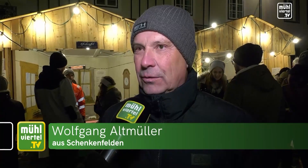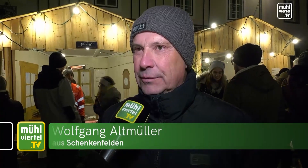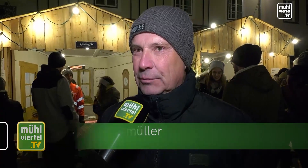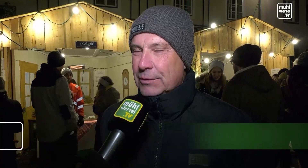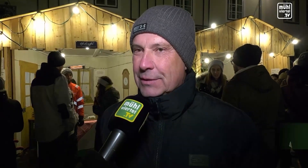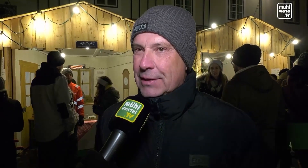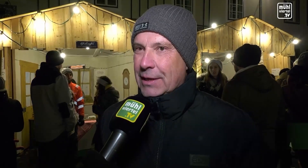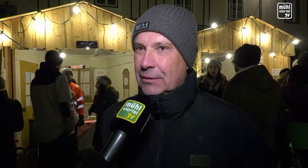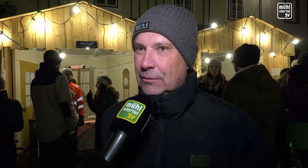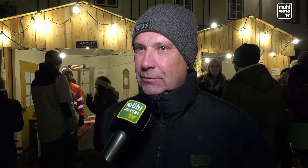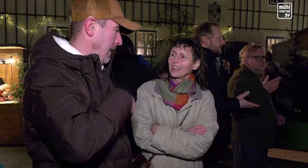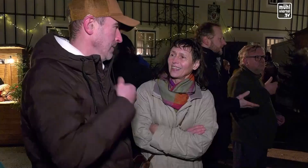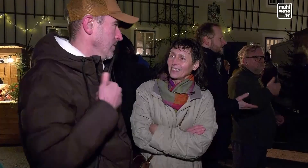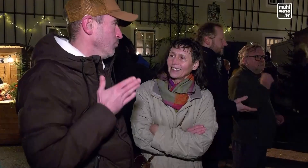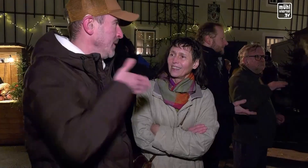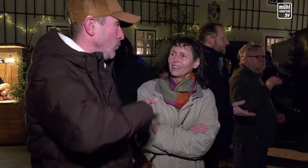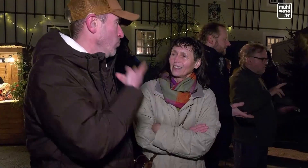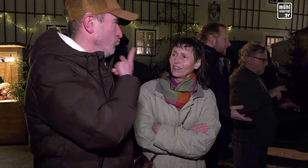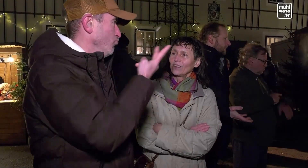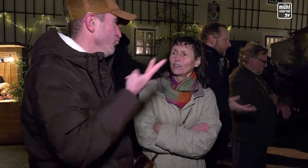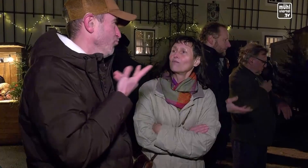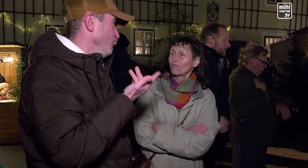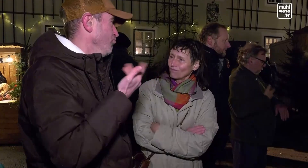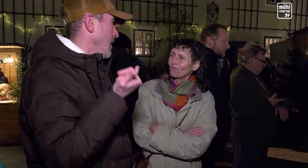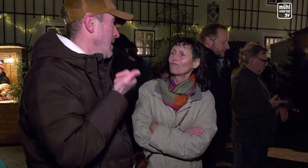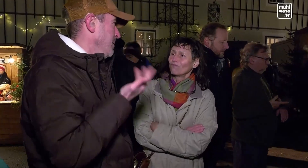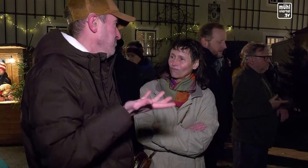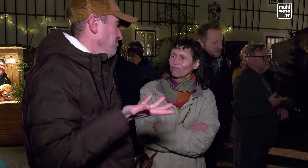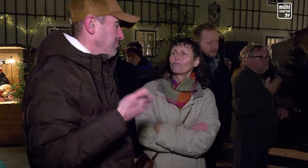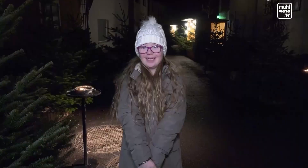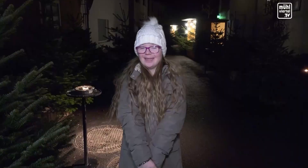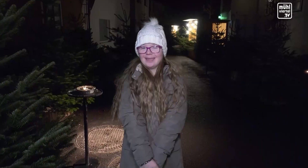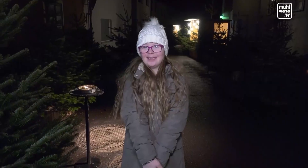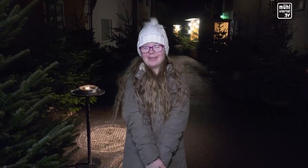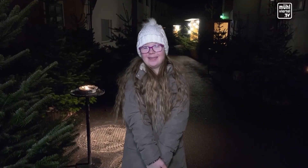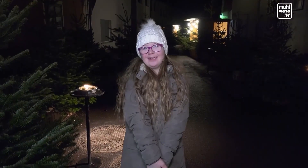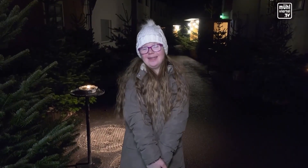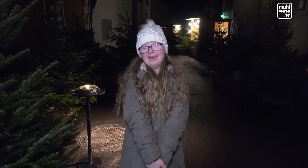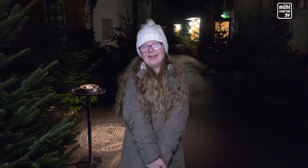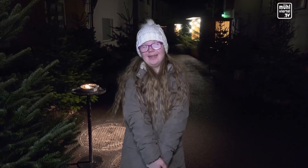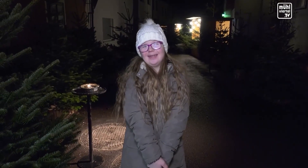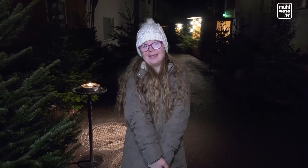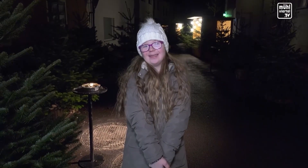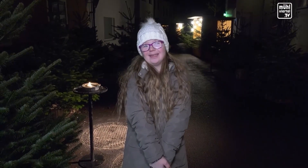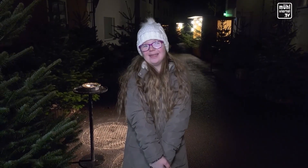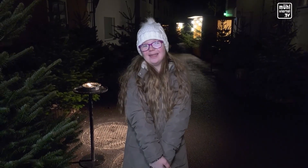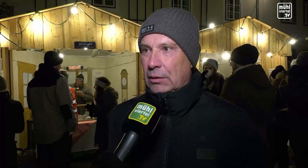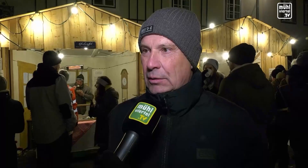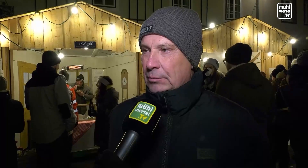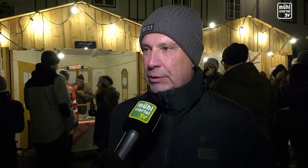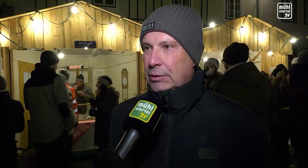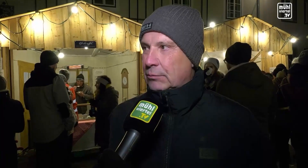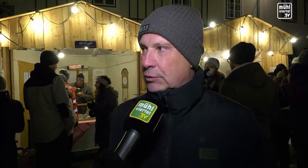da, die was nichts hören und eine Beeinträchtigung haben, die sind so wie mein Bruder, meine